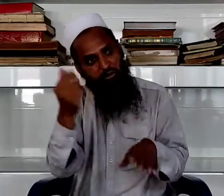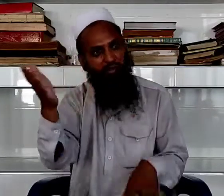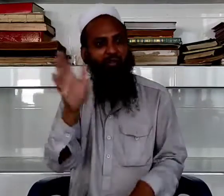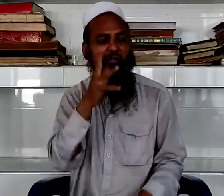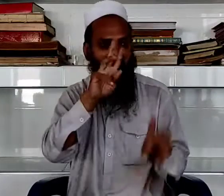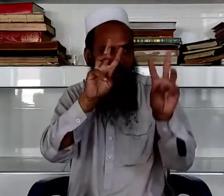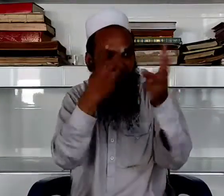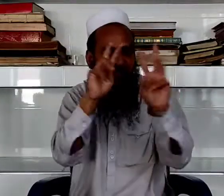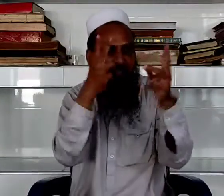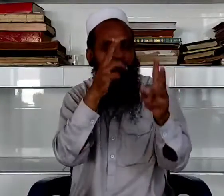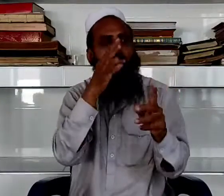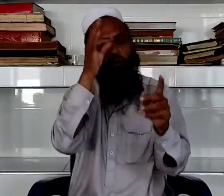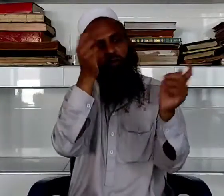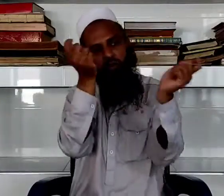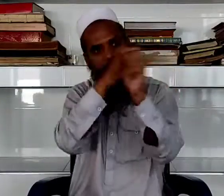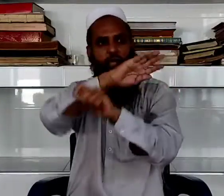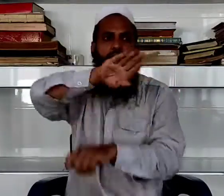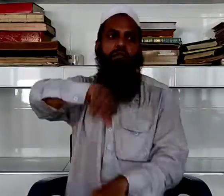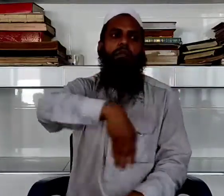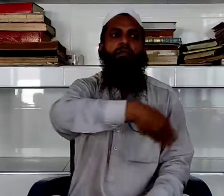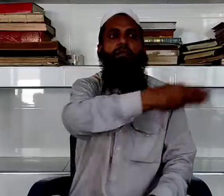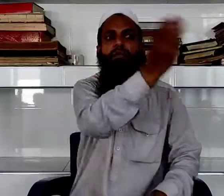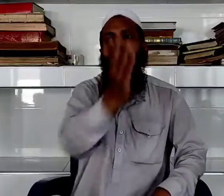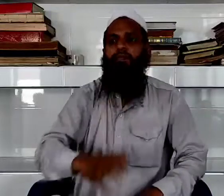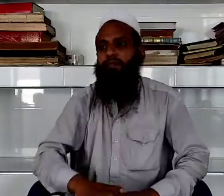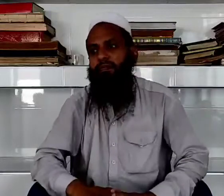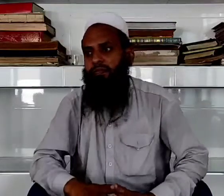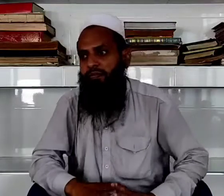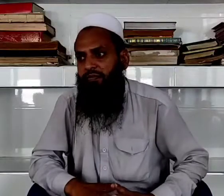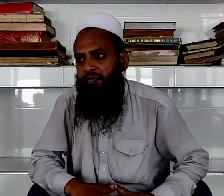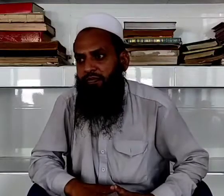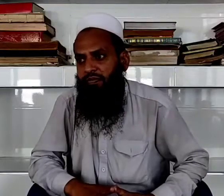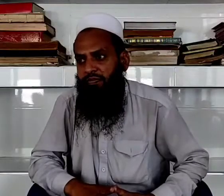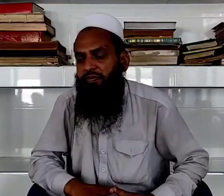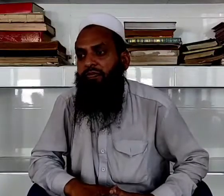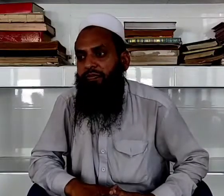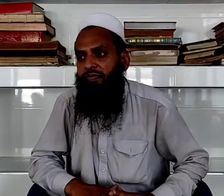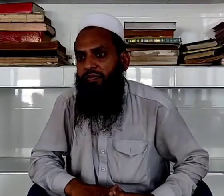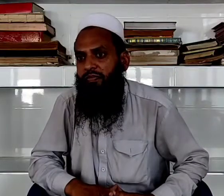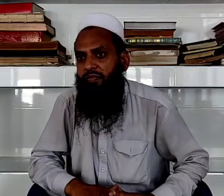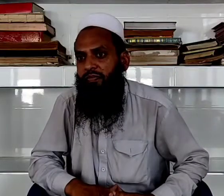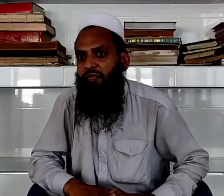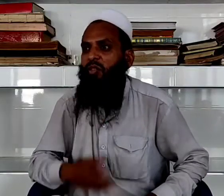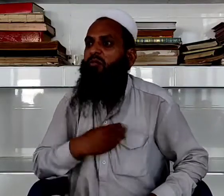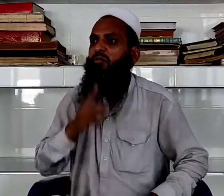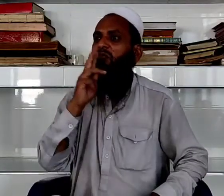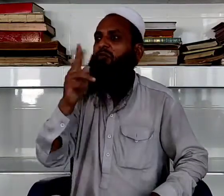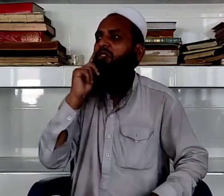ਦੀਆਂ 33 ਬੇਟੇ ਔਰ ਬੇਟੀਆਂ ਨੇ, ਜਿਨ੍ਹਾਂ ਦਾ ਨਾਮ ਮੈਂ ਆਪ ਹਜ਼ਰਤ ਦੇ ਸਾਹਮਣੇ ਜ਼ਿਕਰ ਕੀਤਾ ਹੈ। ਔਰ ਇਹ ਤਾਰੀਖ ਦੀ ਬਹੁਤ ਬਹੁਤ